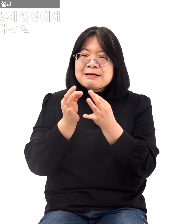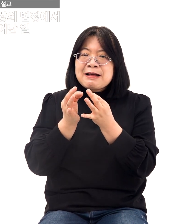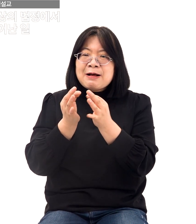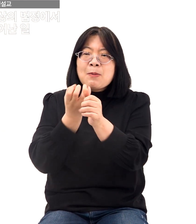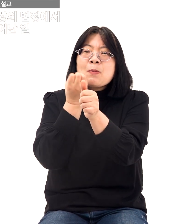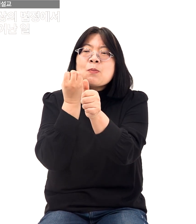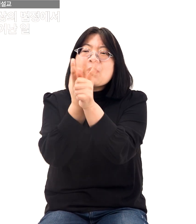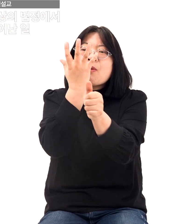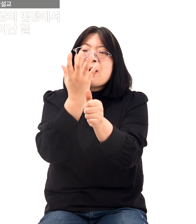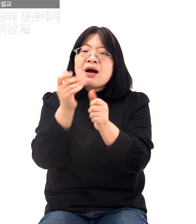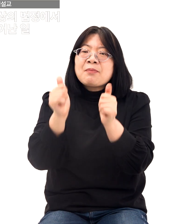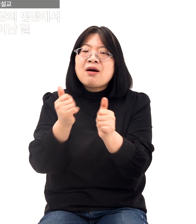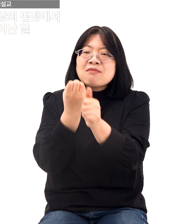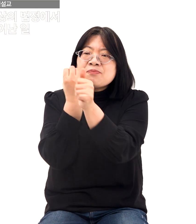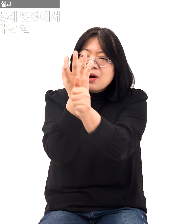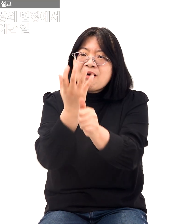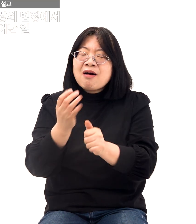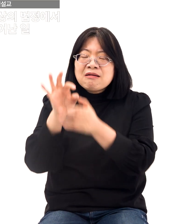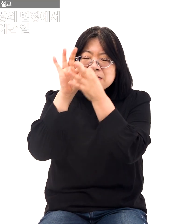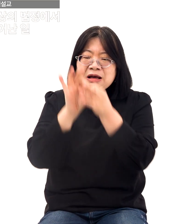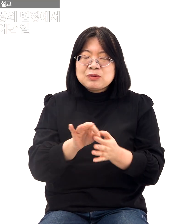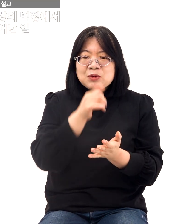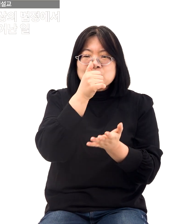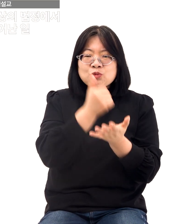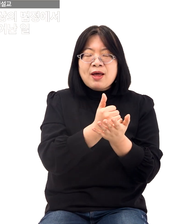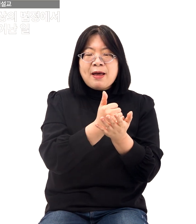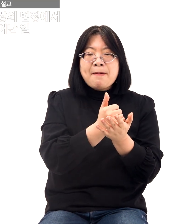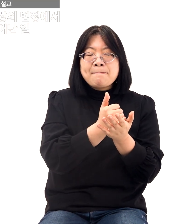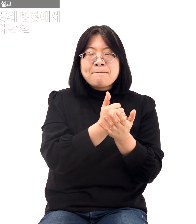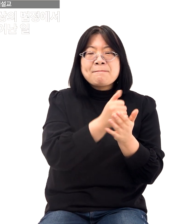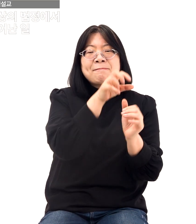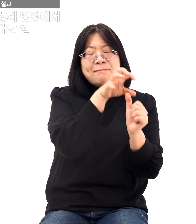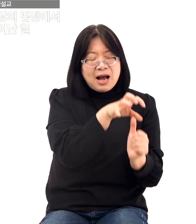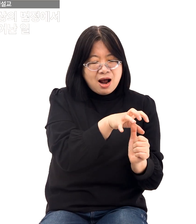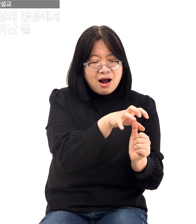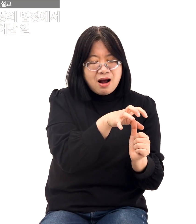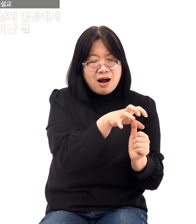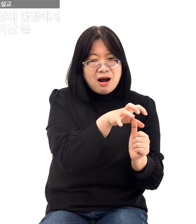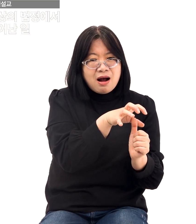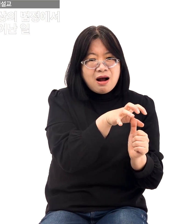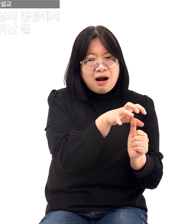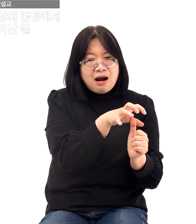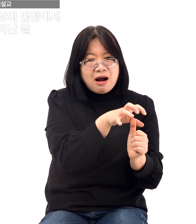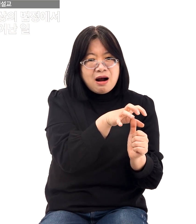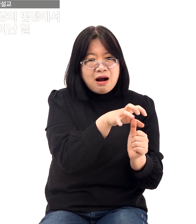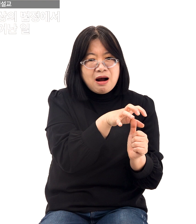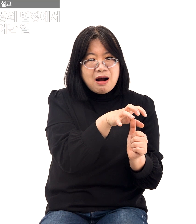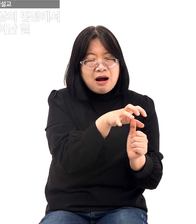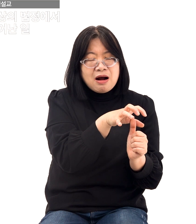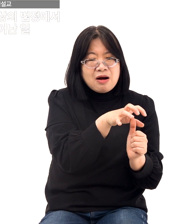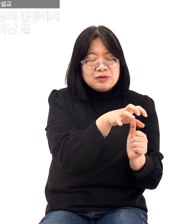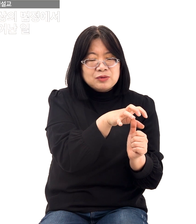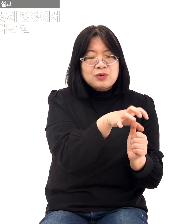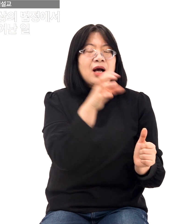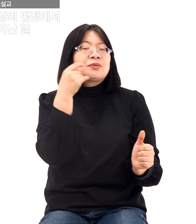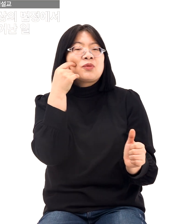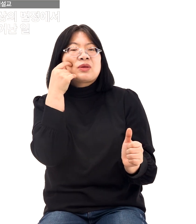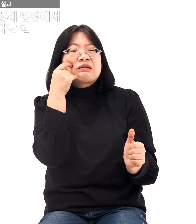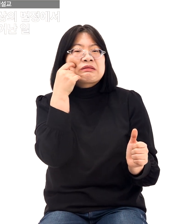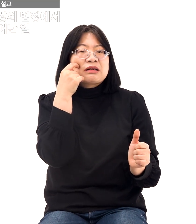참소해서 계속 죄에 빠지게 만들고 그 자리에서 못 빠져나오게 하는 거예요.